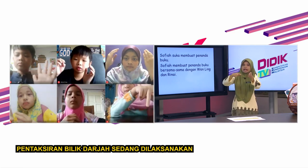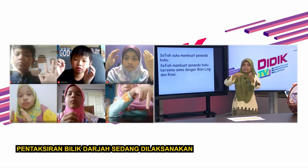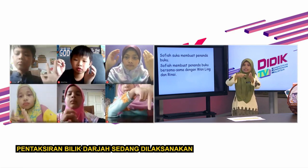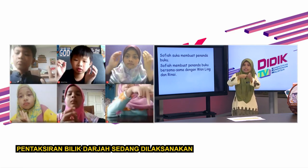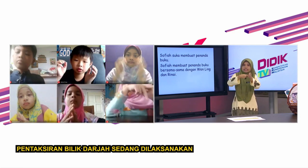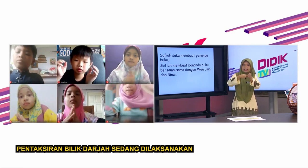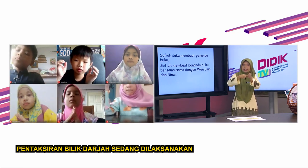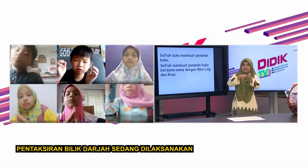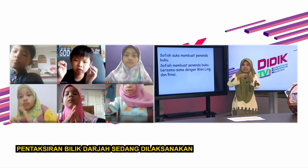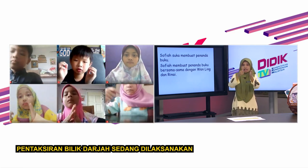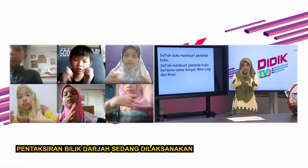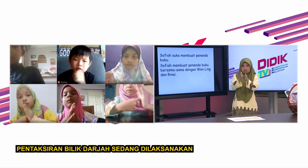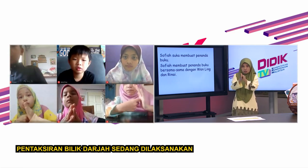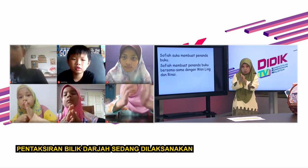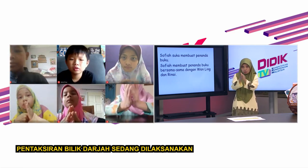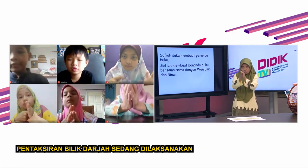penanda